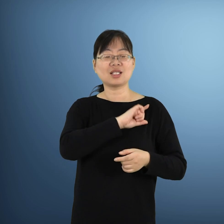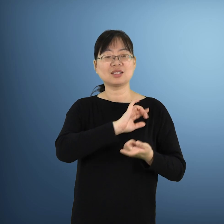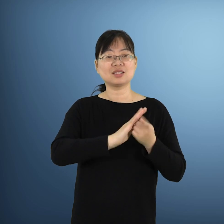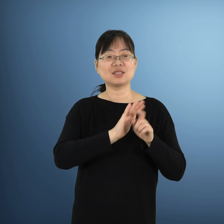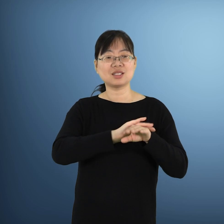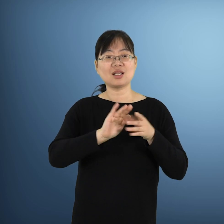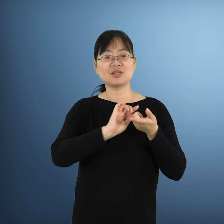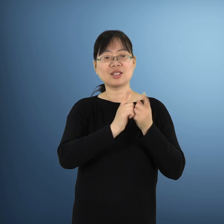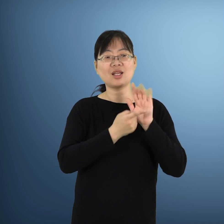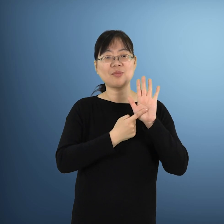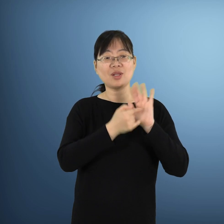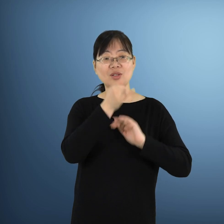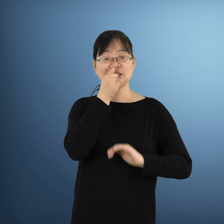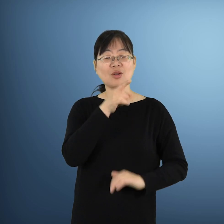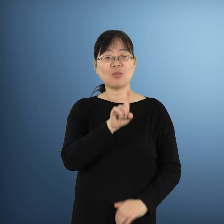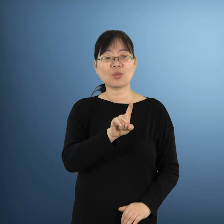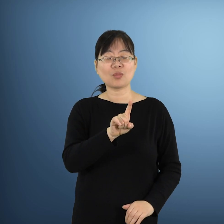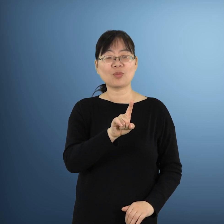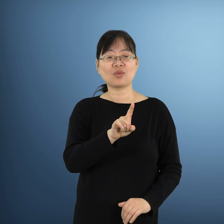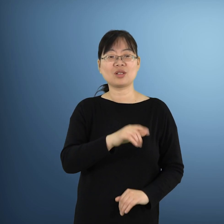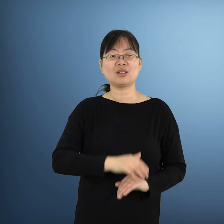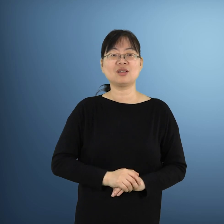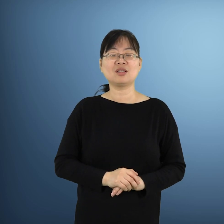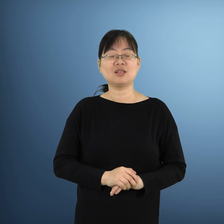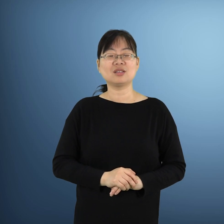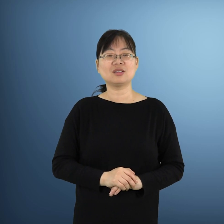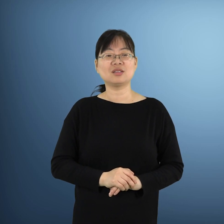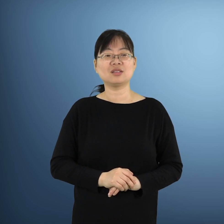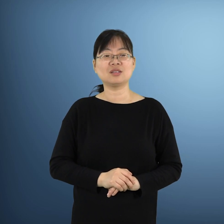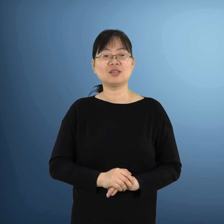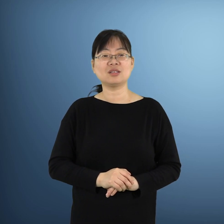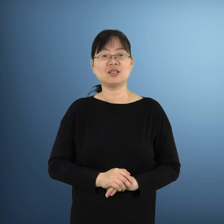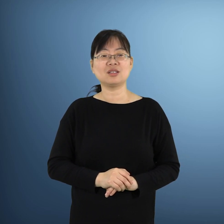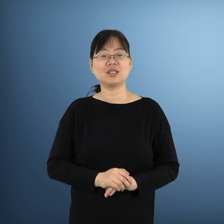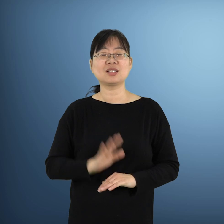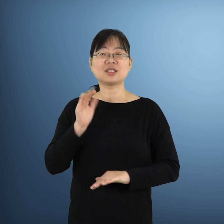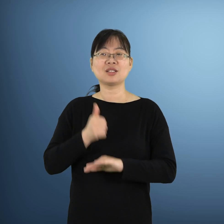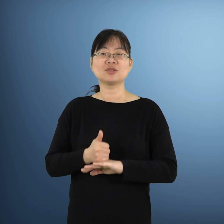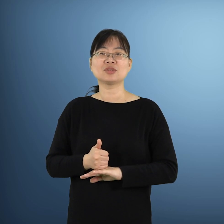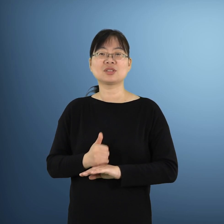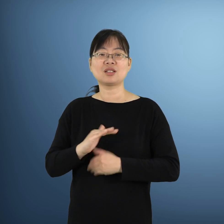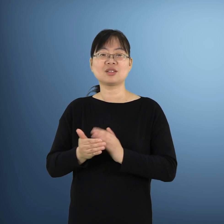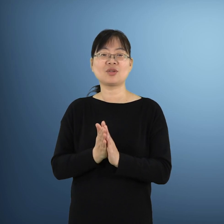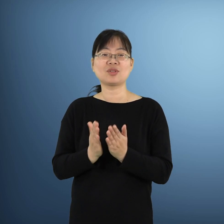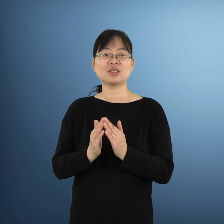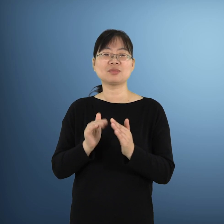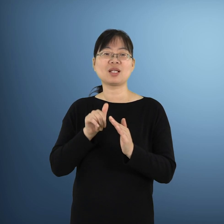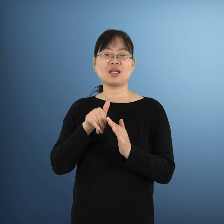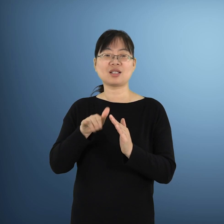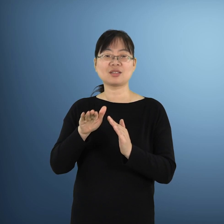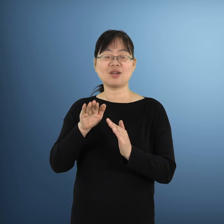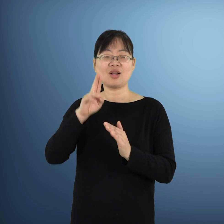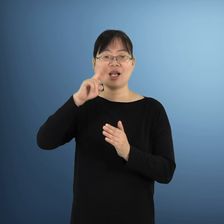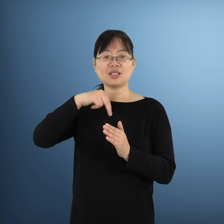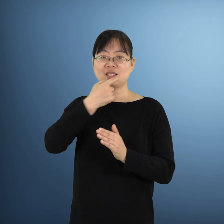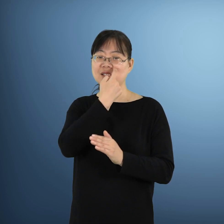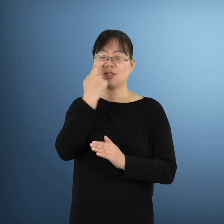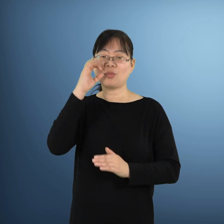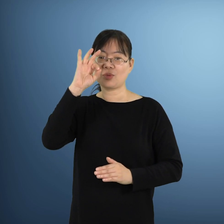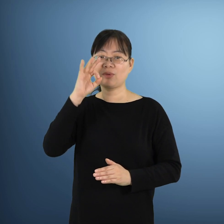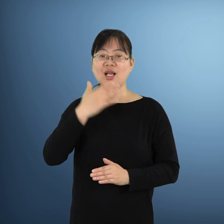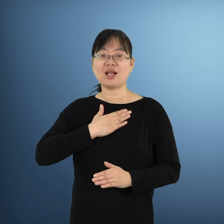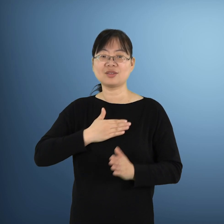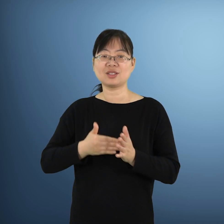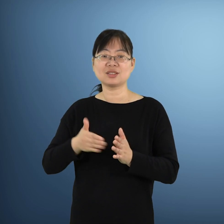대변한 표현이 어떻게 찾아요? 어떻게 찾아요? 나중에 성경을 집에 가서 확인해 보시면